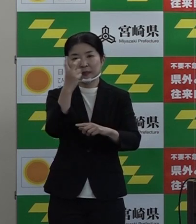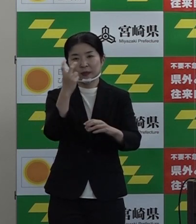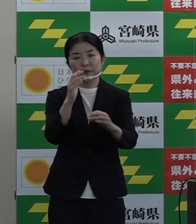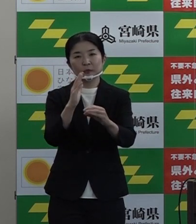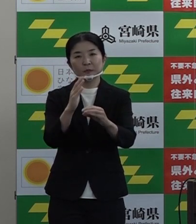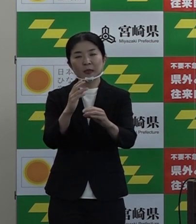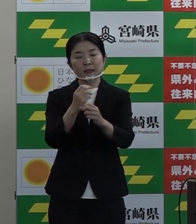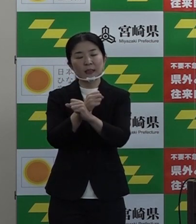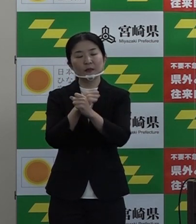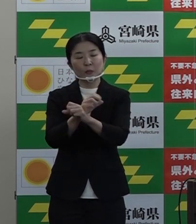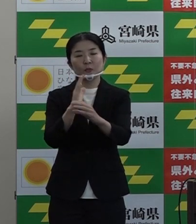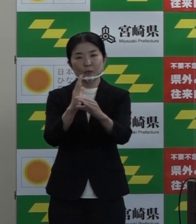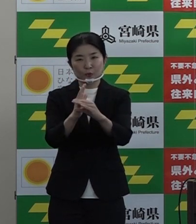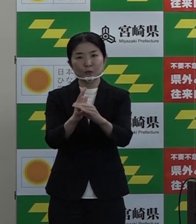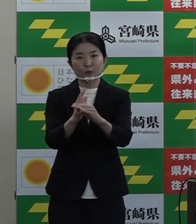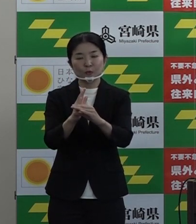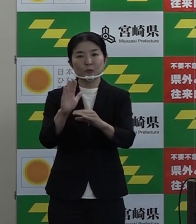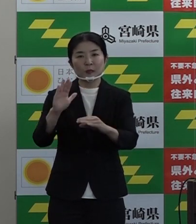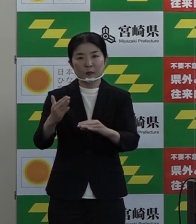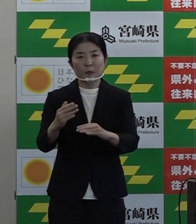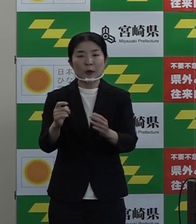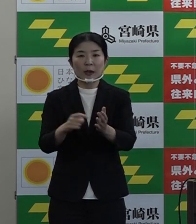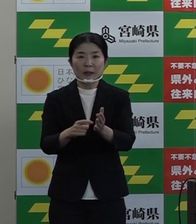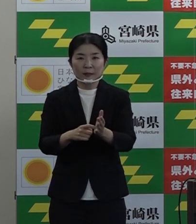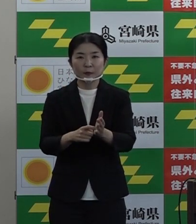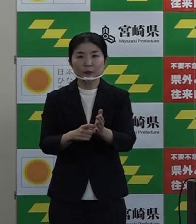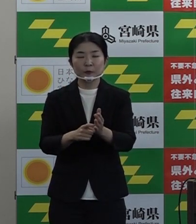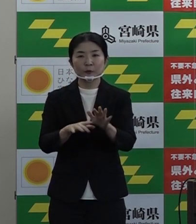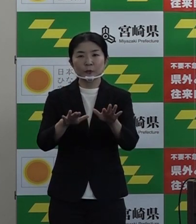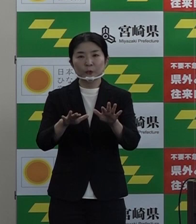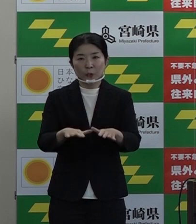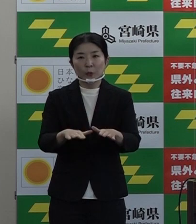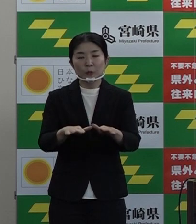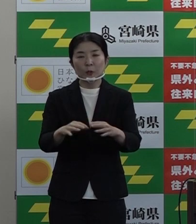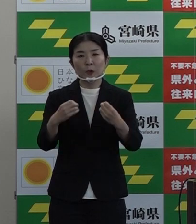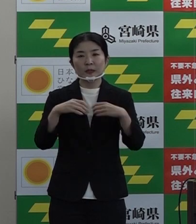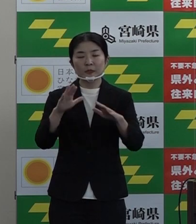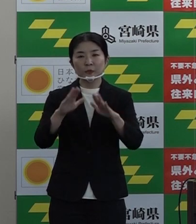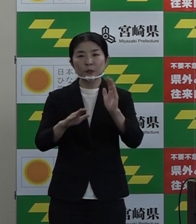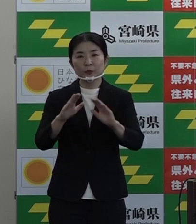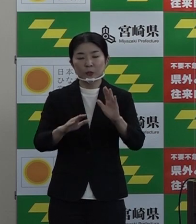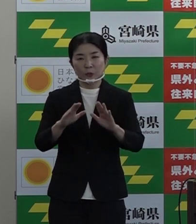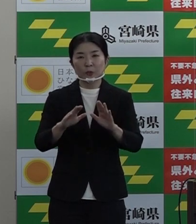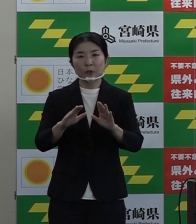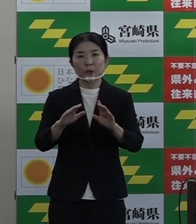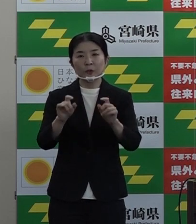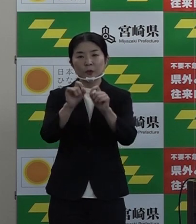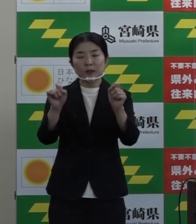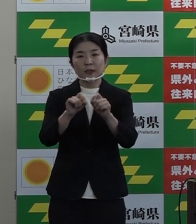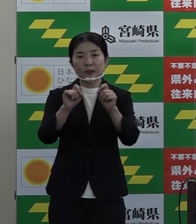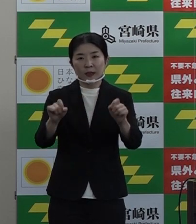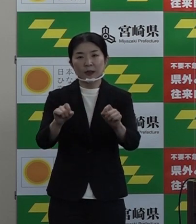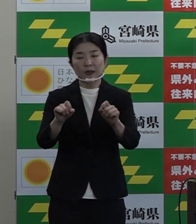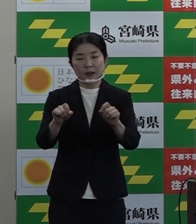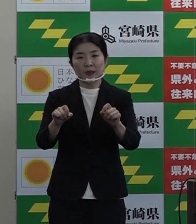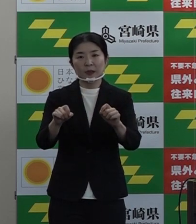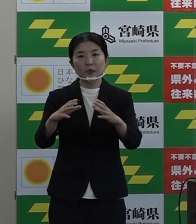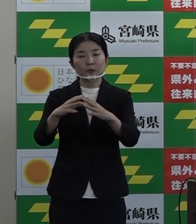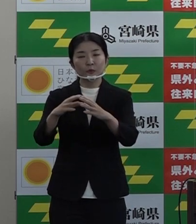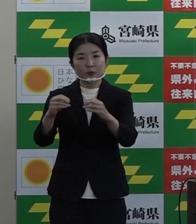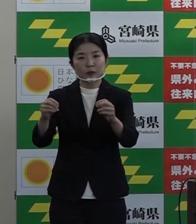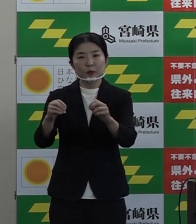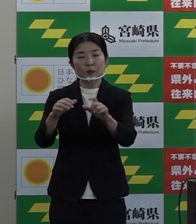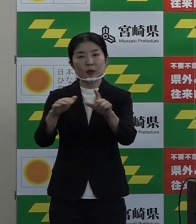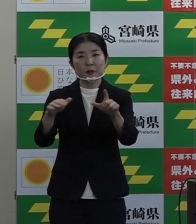進めていくというお話があったかと思うんですけれども、早ければもう今日の感染状況によってはそのステージ3、国のステージ3、そ